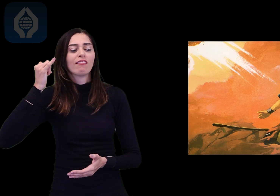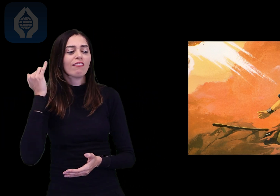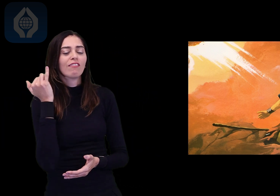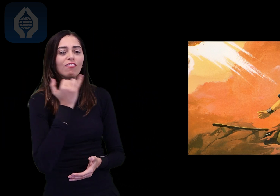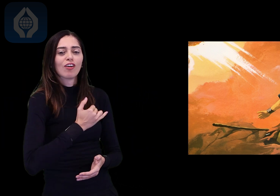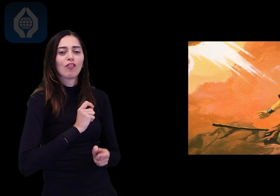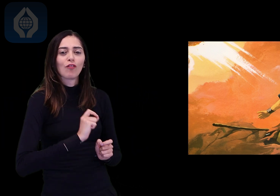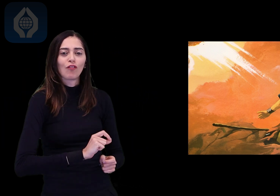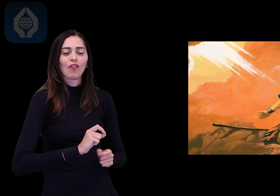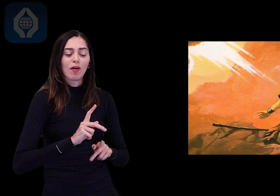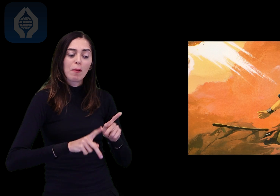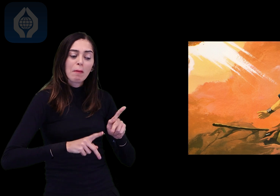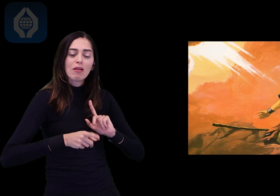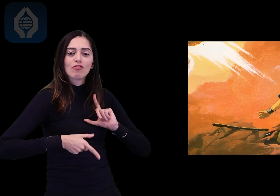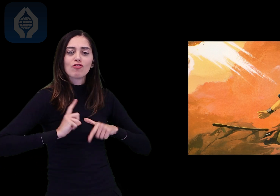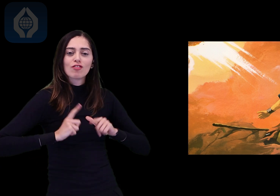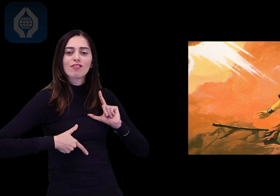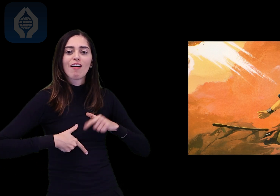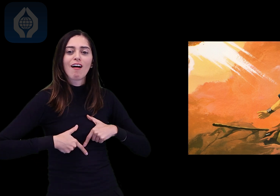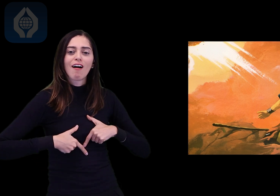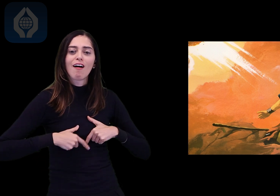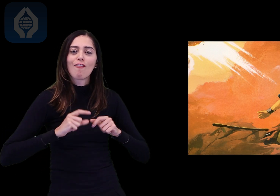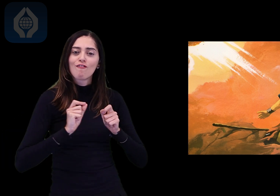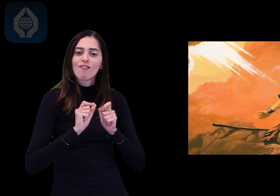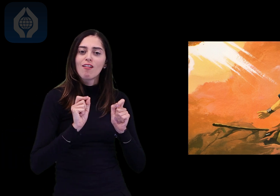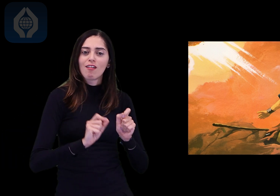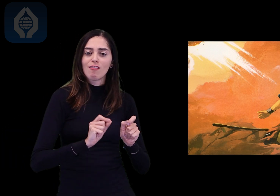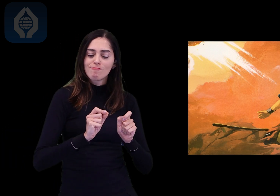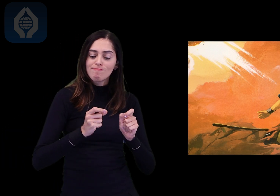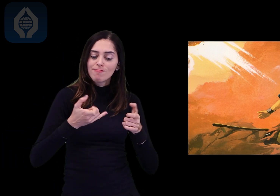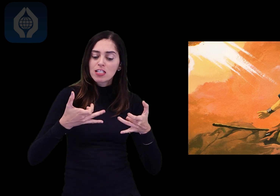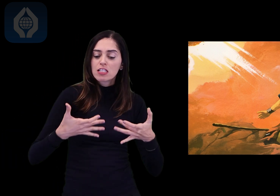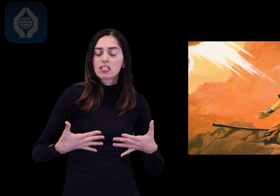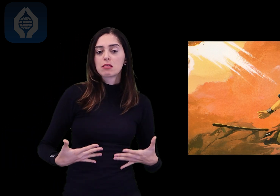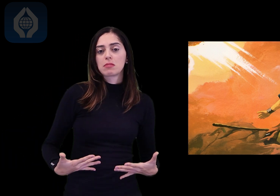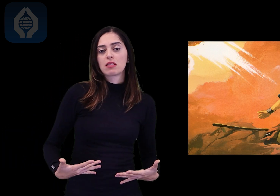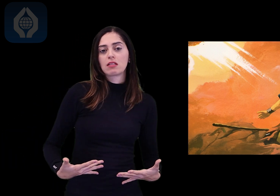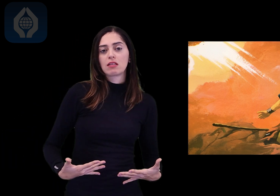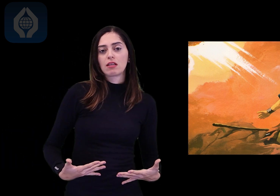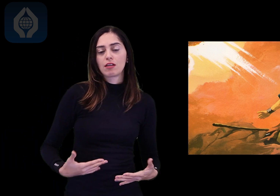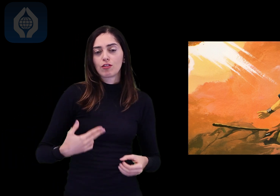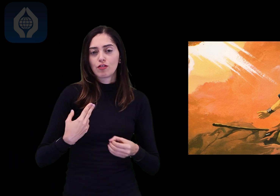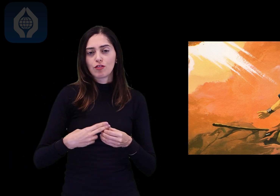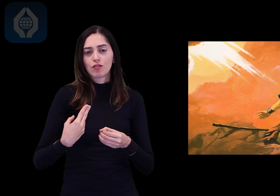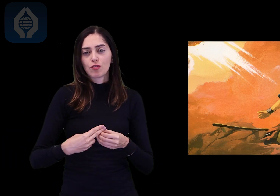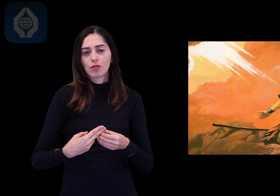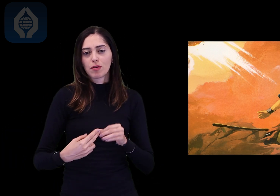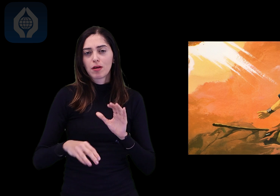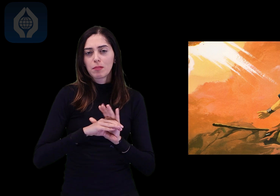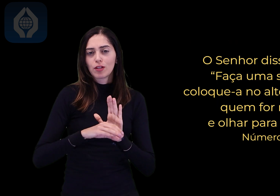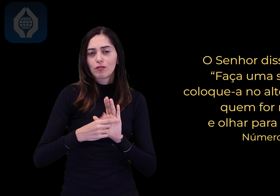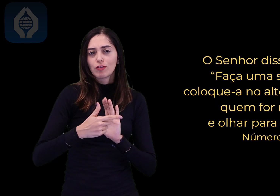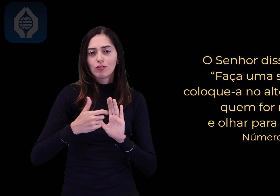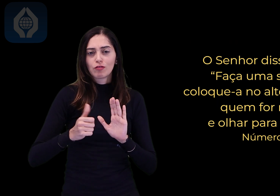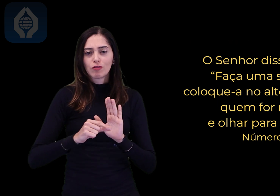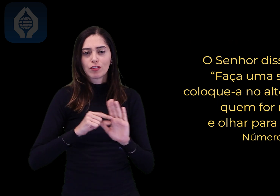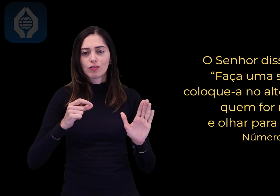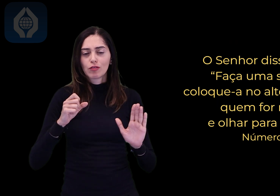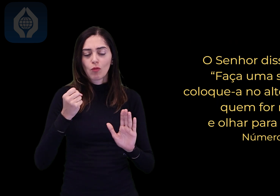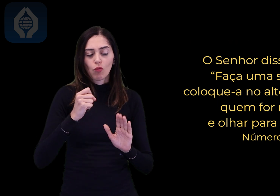a Moisés o que ele e os israelitas deveriam fazer se quisessem ser salvos da morte. Números 21, 8. O Senhor disse a